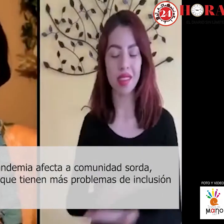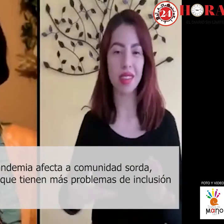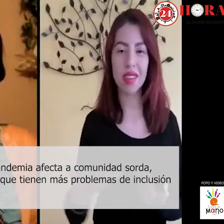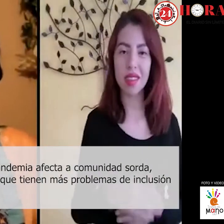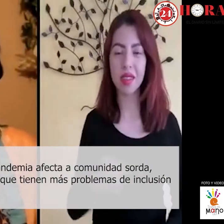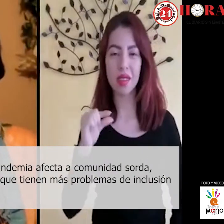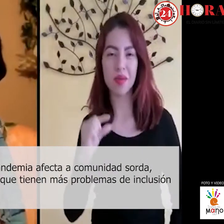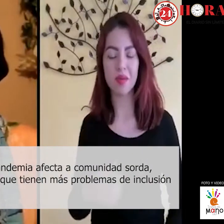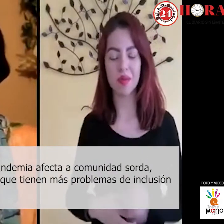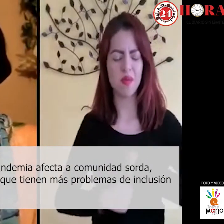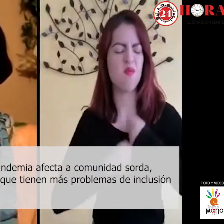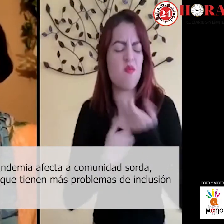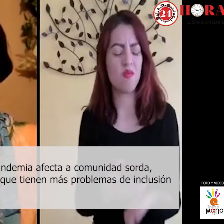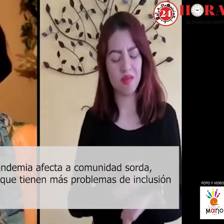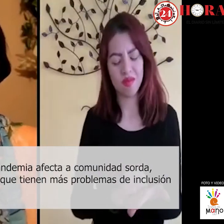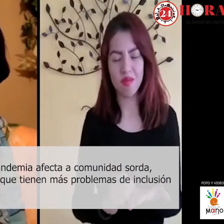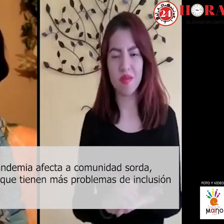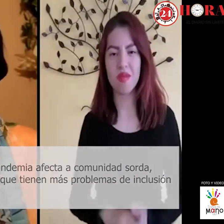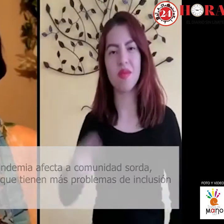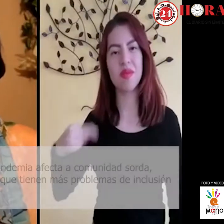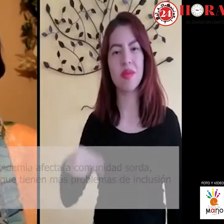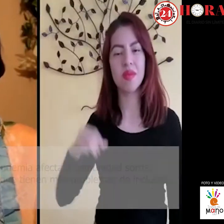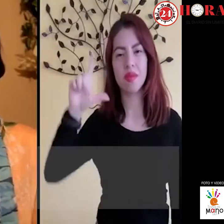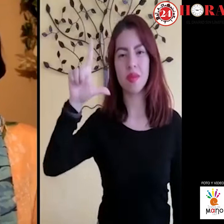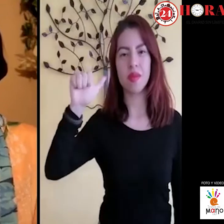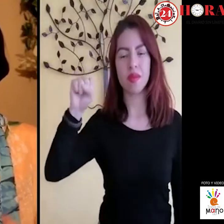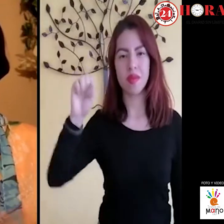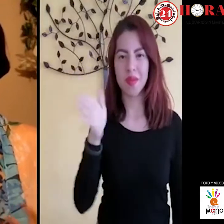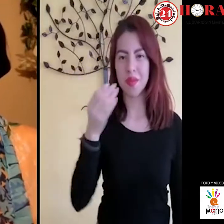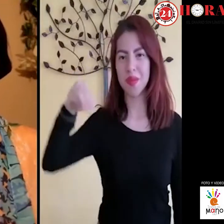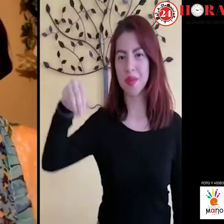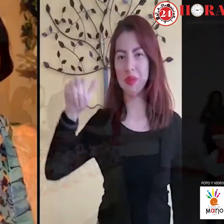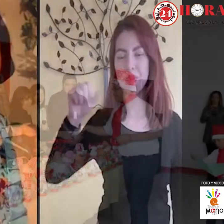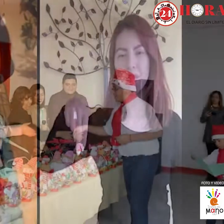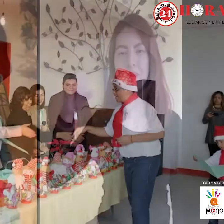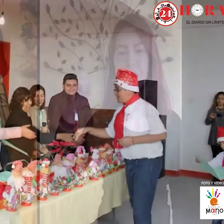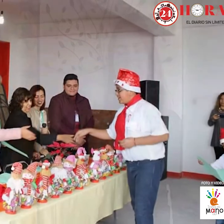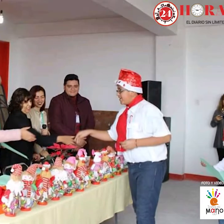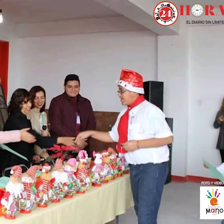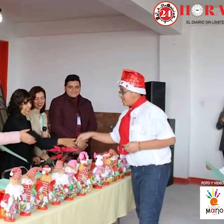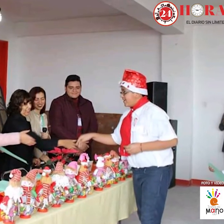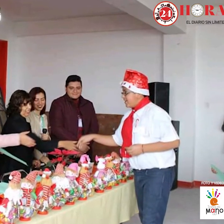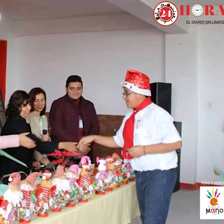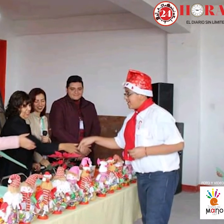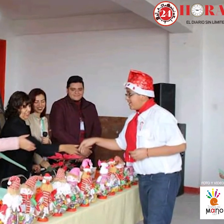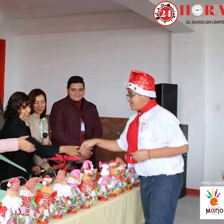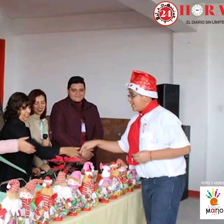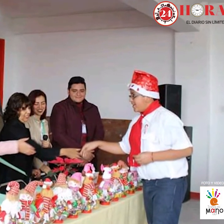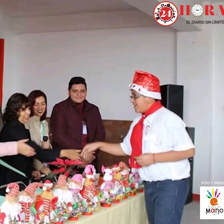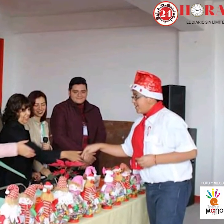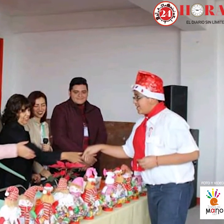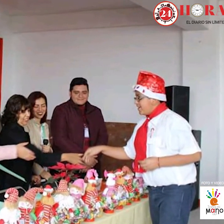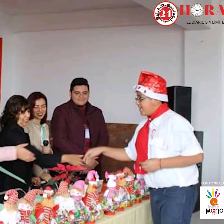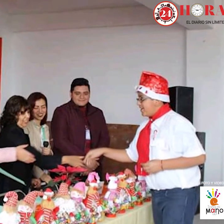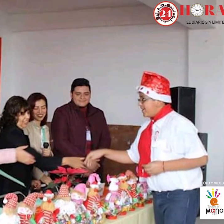asistencia privada Toma Mi Mano fue fundada en 2017 y desde ese entonces han atendido a unas 100 familias del